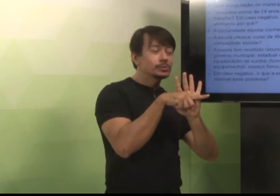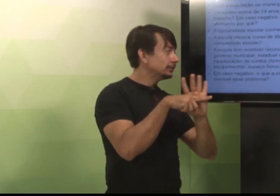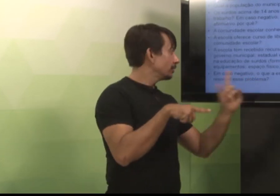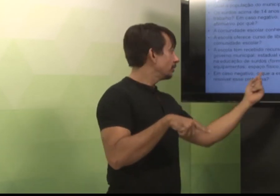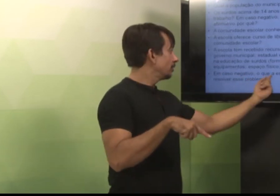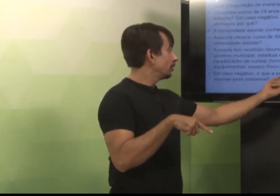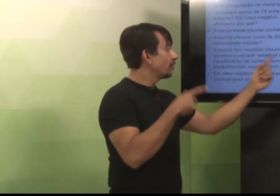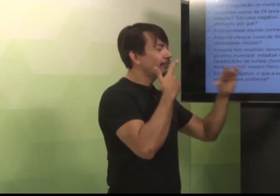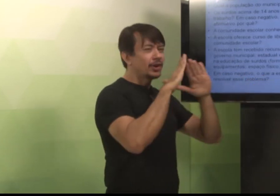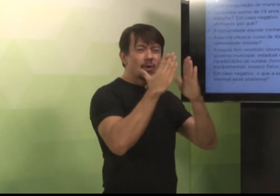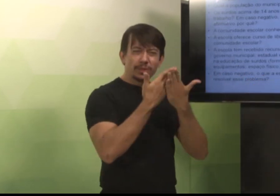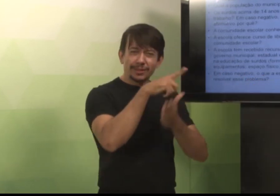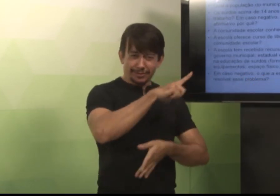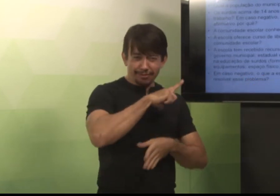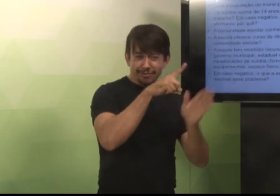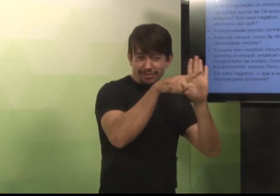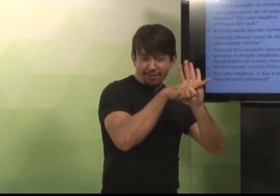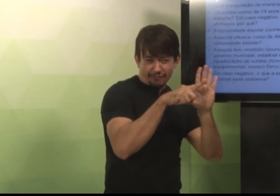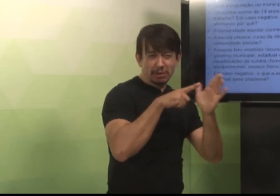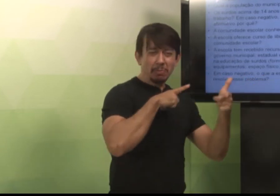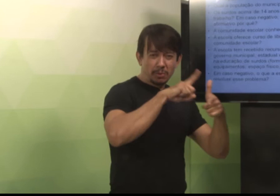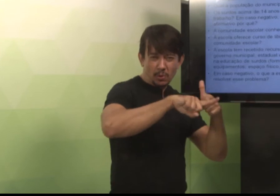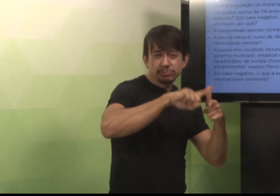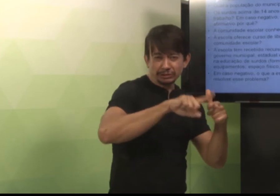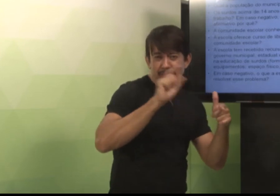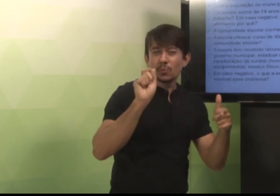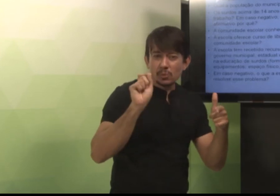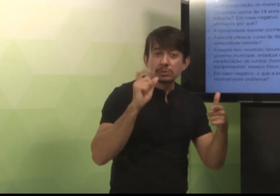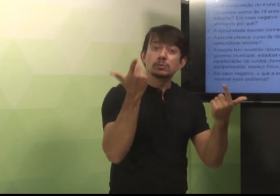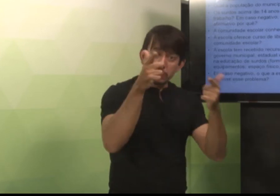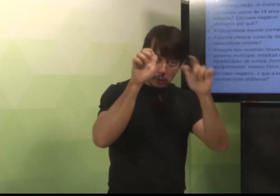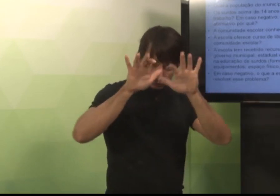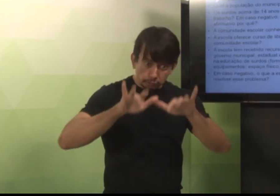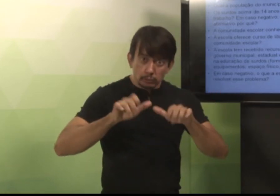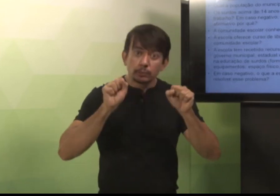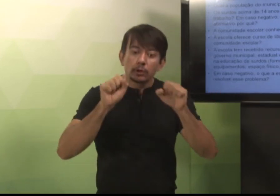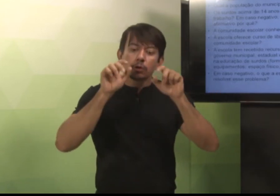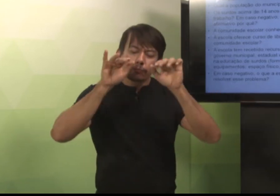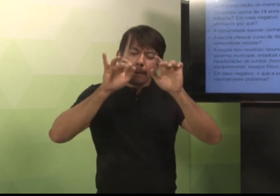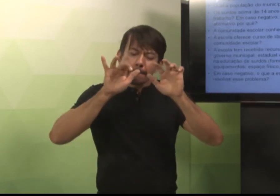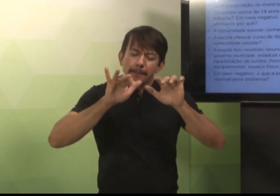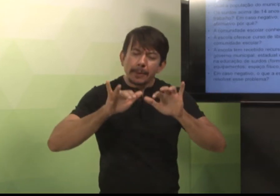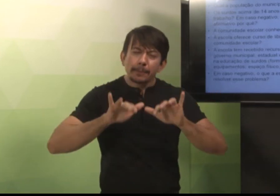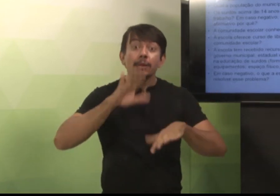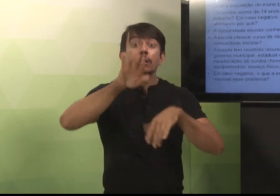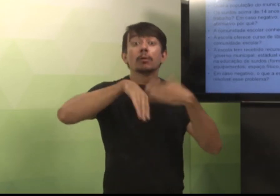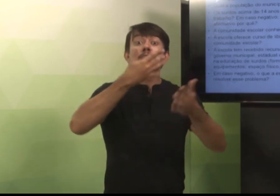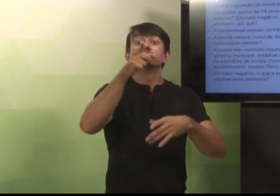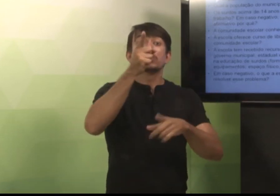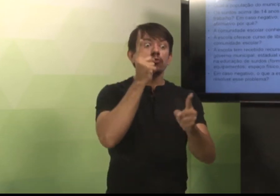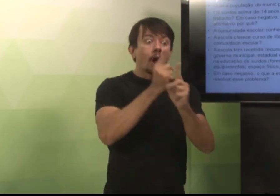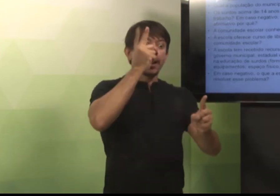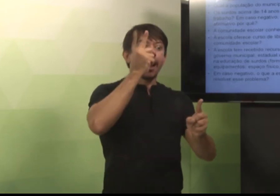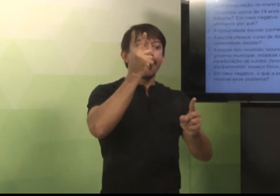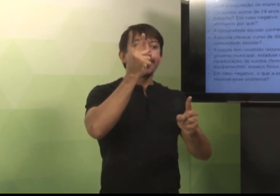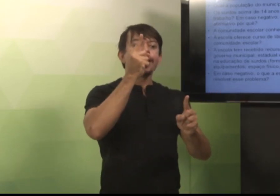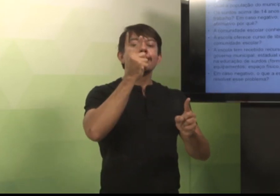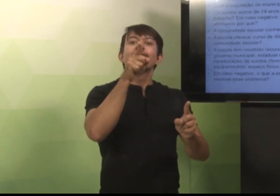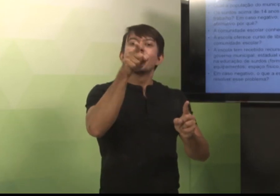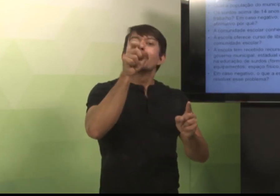caso haja ali algum problema, o que a escola tem feito para resolvê-lo? Então escreva tudo isso. Então tudo